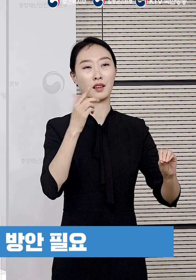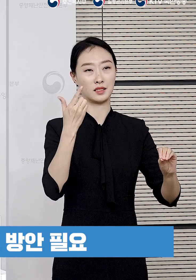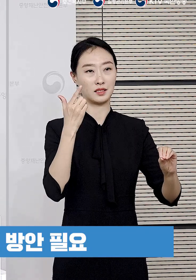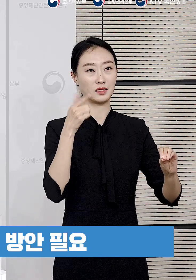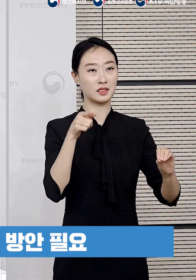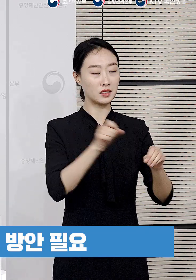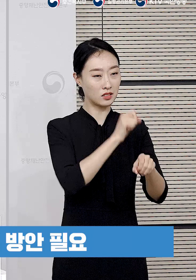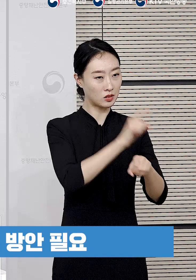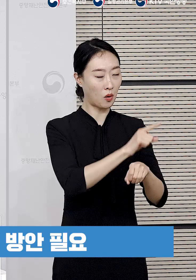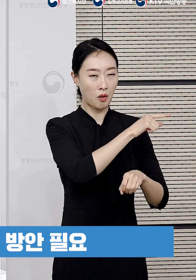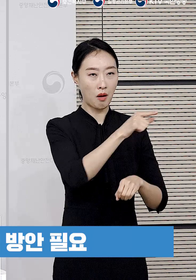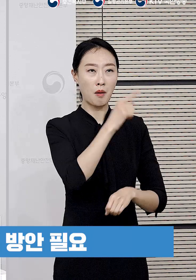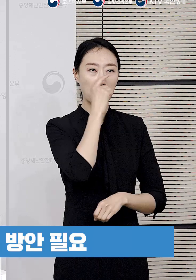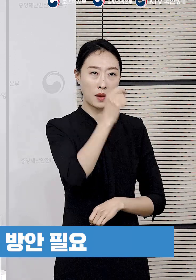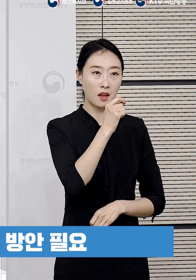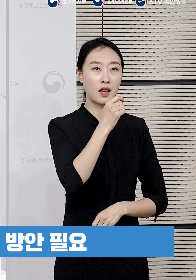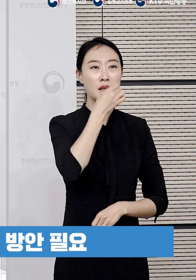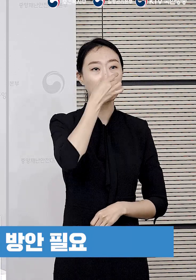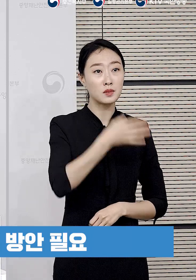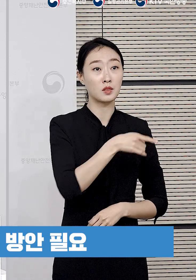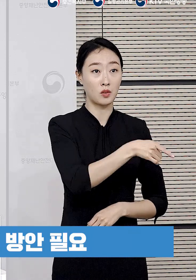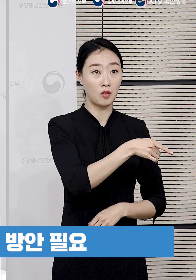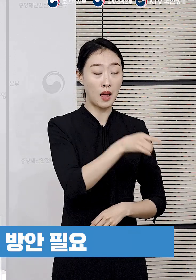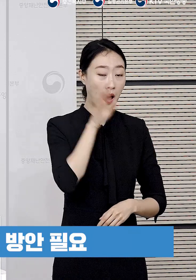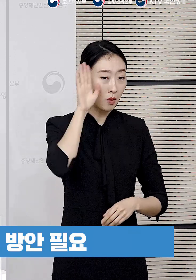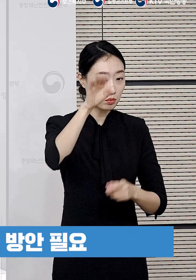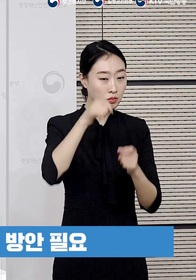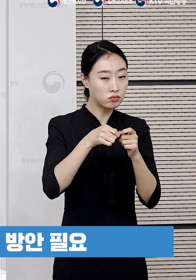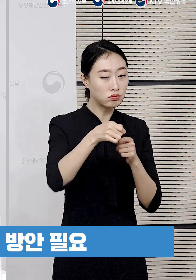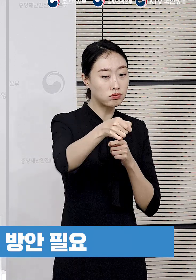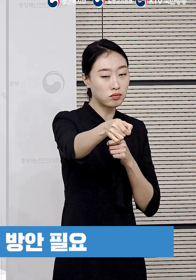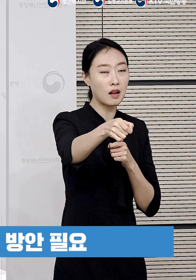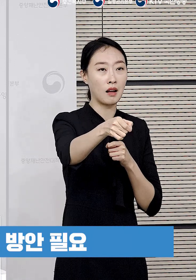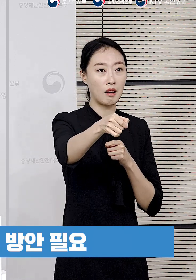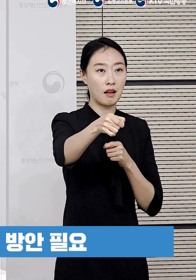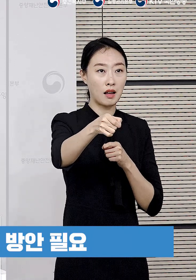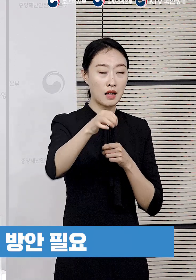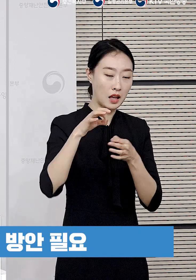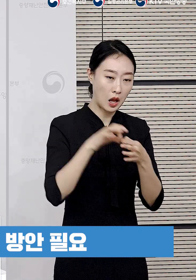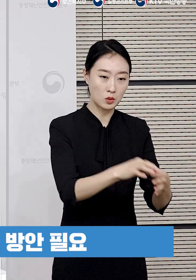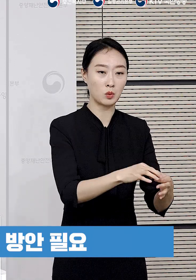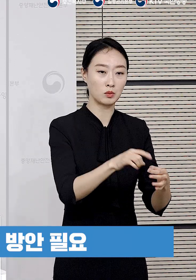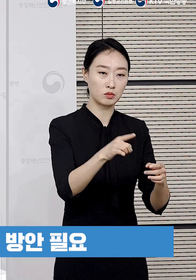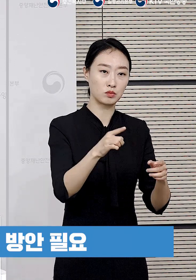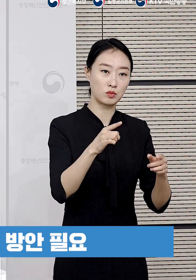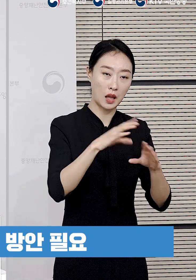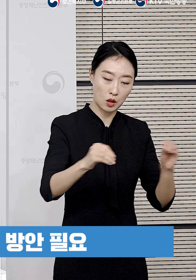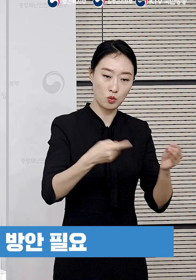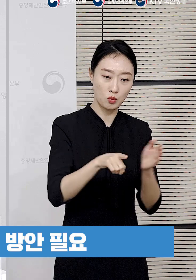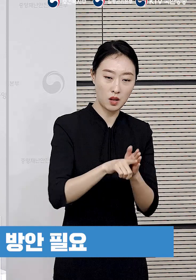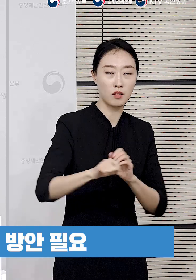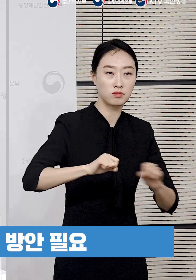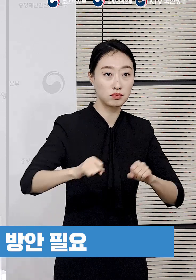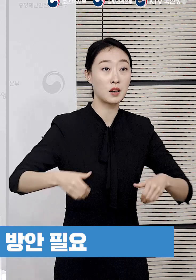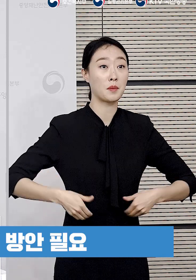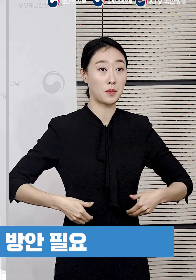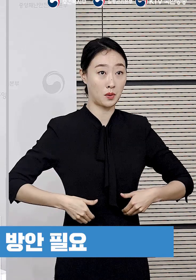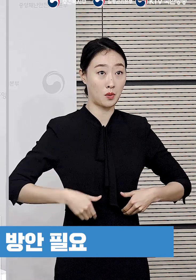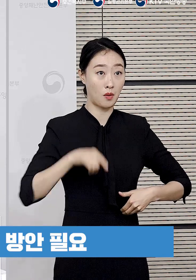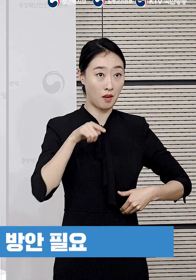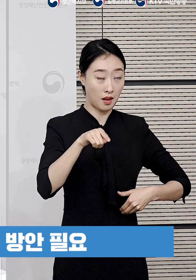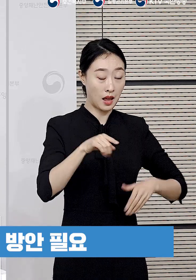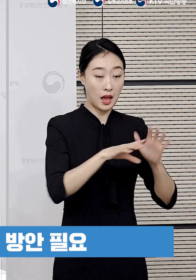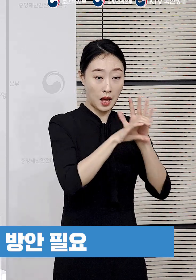특성을 가진 바이러스가 아니기 때문에 상당히 이제 장기간 동안 지속이 될 것이다. 그렇다면 장기간 동안 이